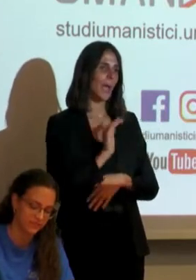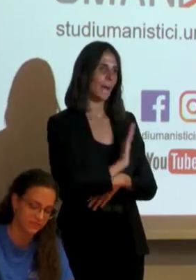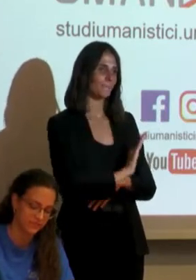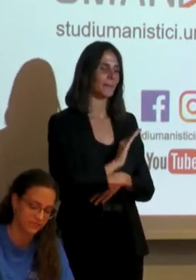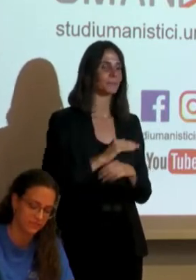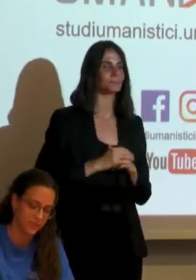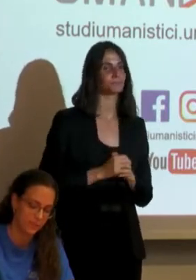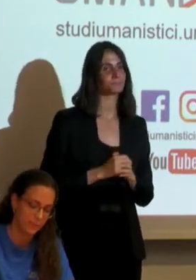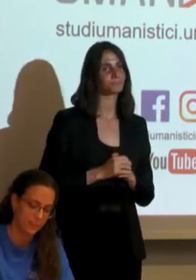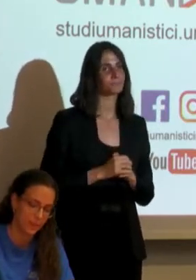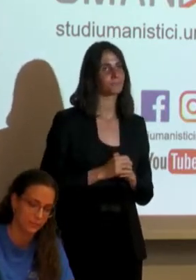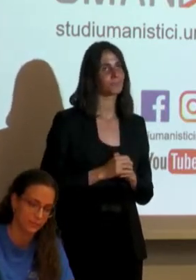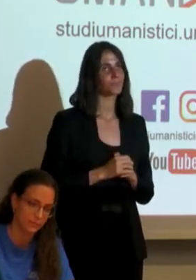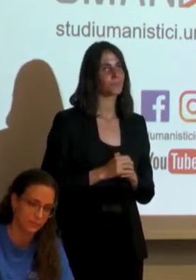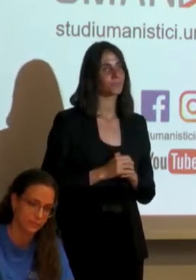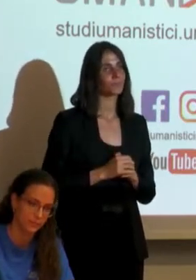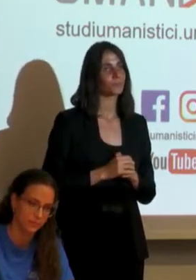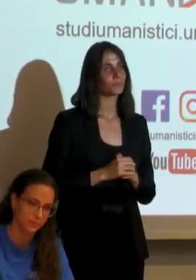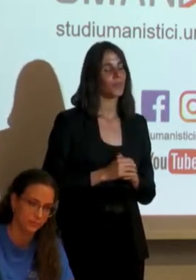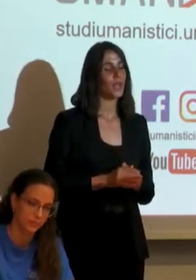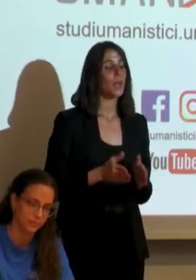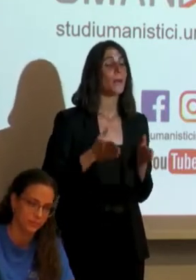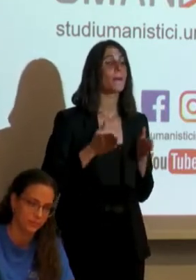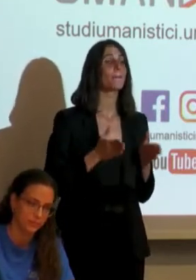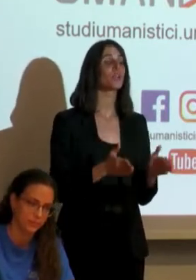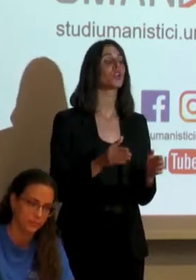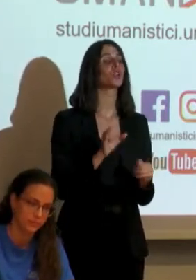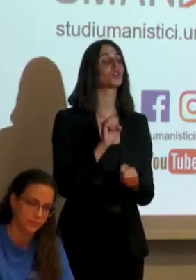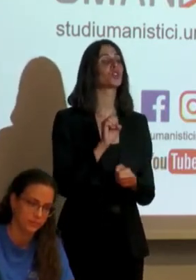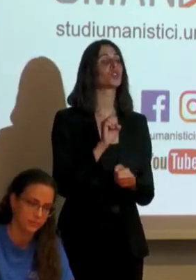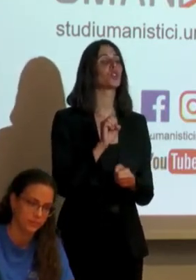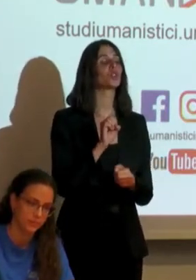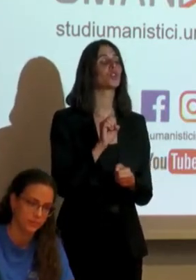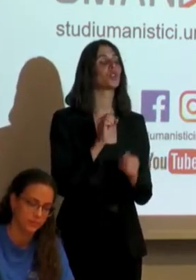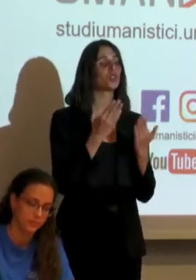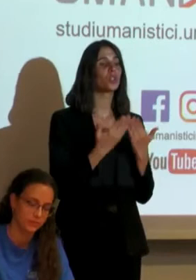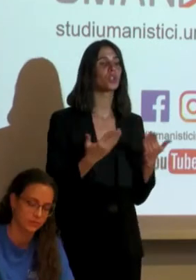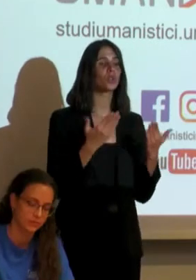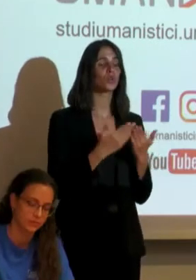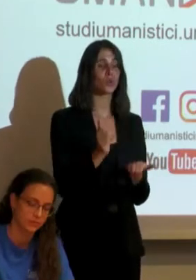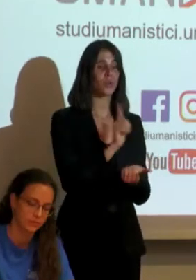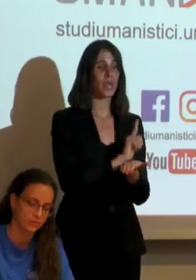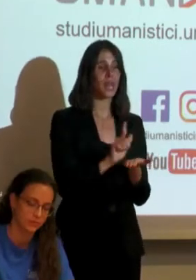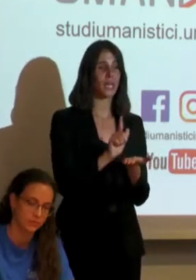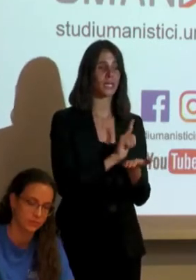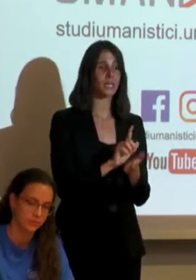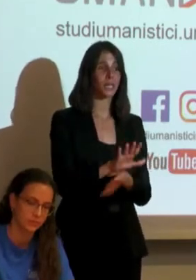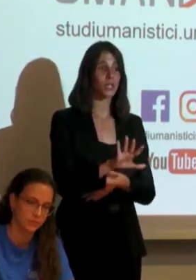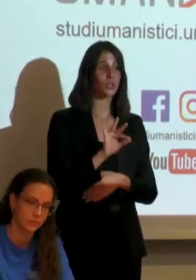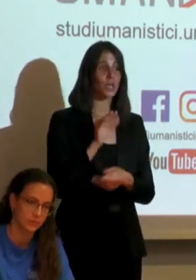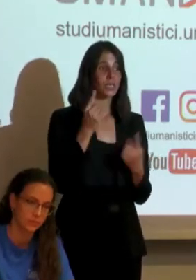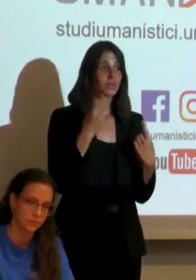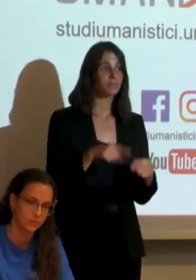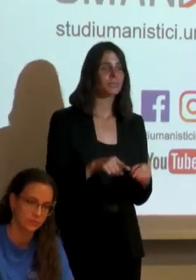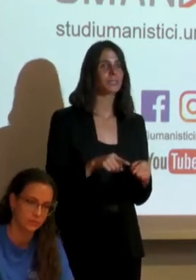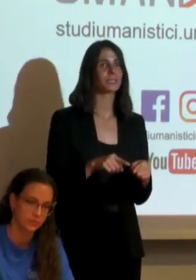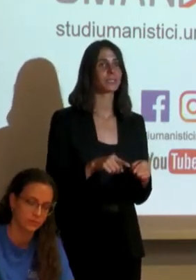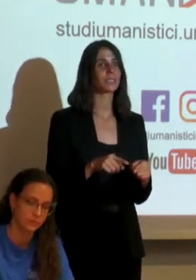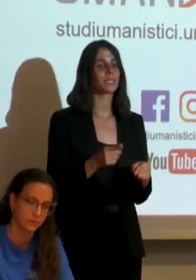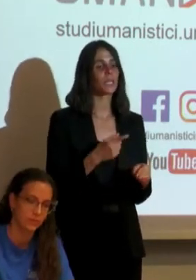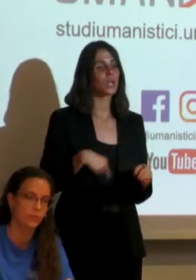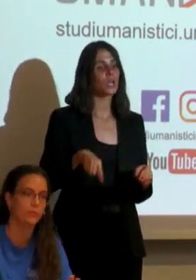la possibilità di scegliere un percorso di studi come lettere in un momento in cui siamo tutti un po', come dire, attirati e schiacciati,